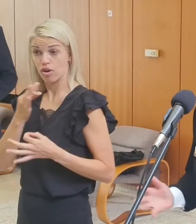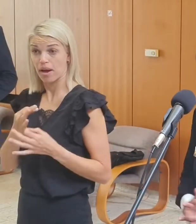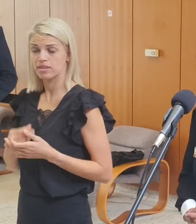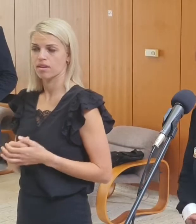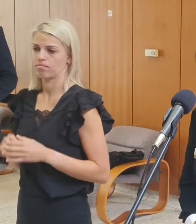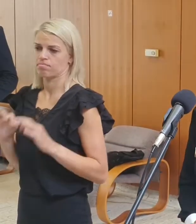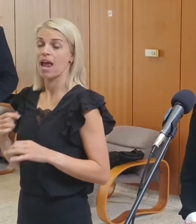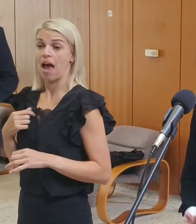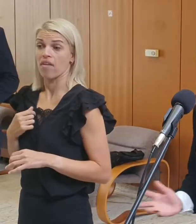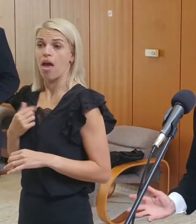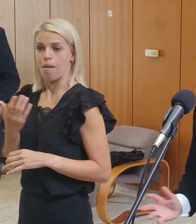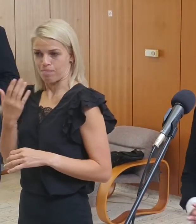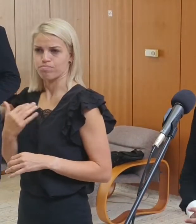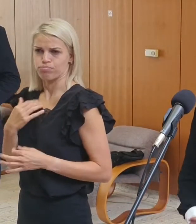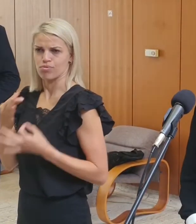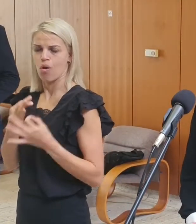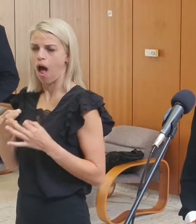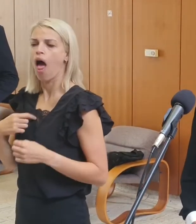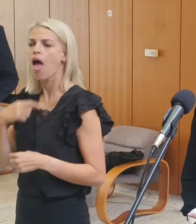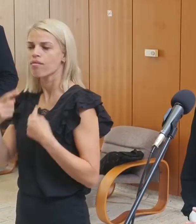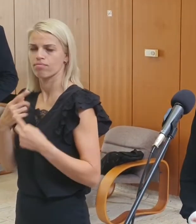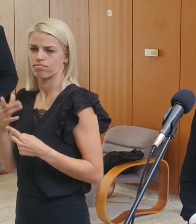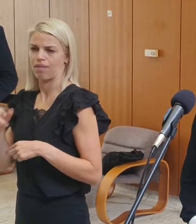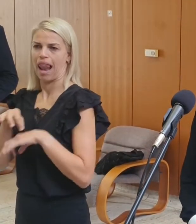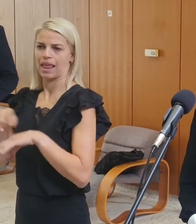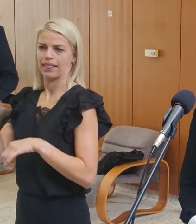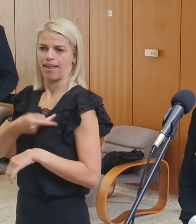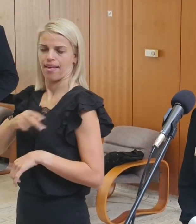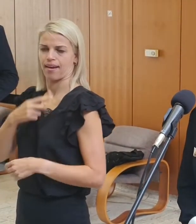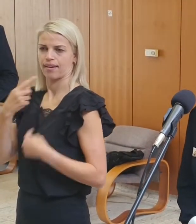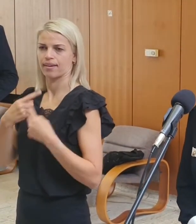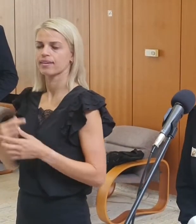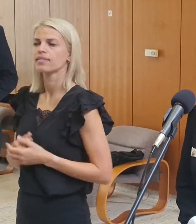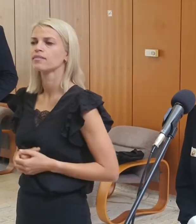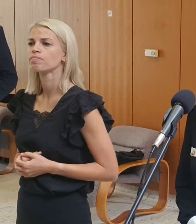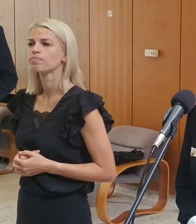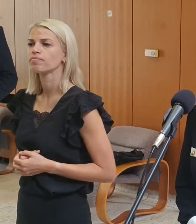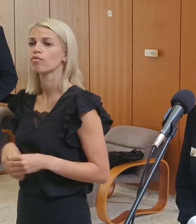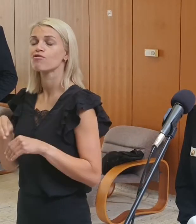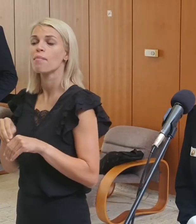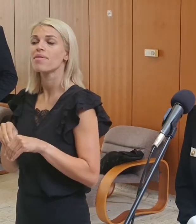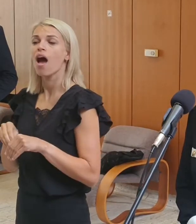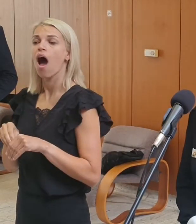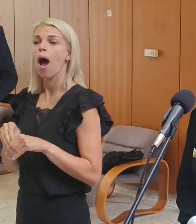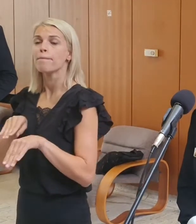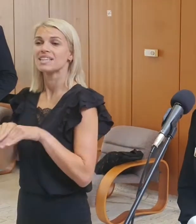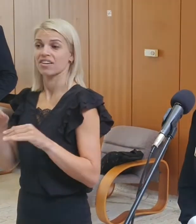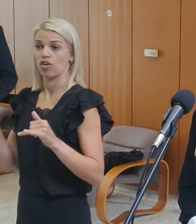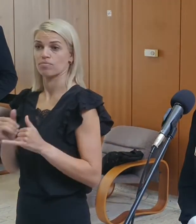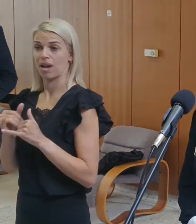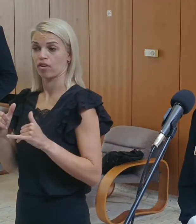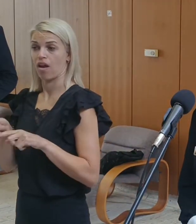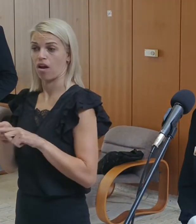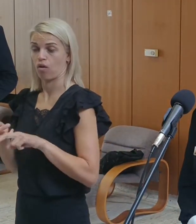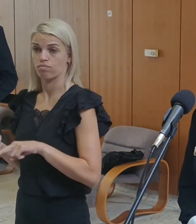o rokovaní koaličných lídrov. Myslím, že na to sú koaliční lídri potom, aby oni o tom komunikovali. Čiže rezort spravodlivosti ostáva ďalej v Saske? Prechádza po Sasku, bude